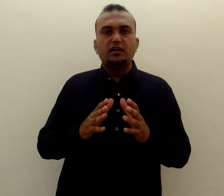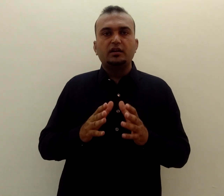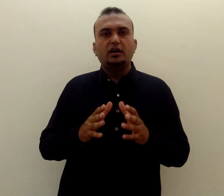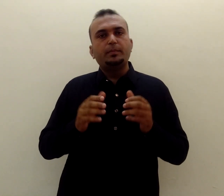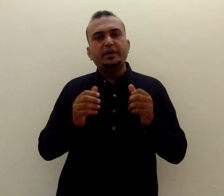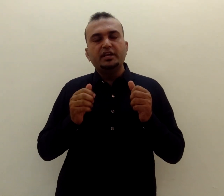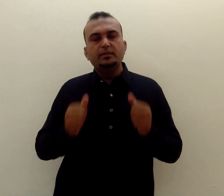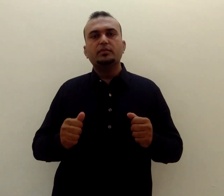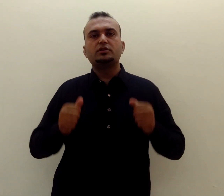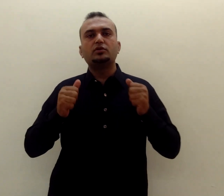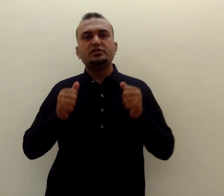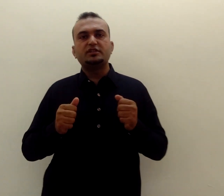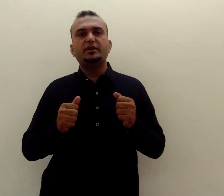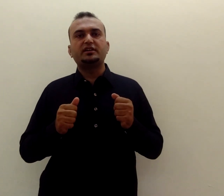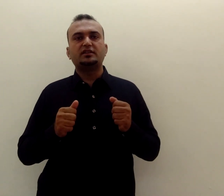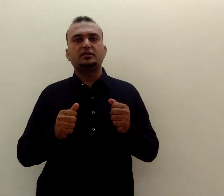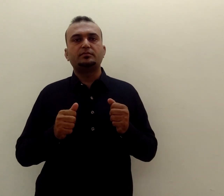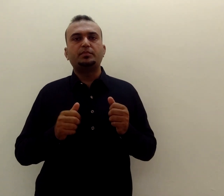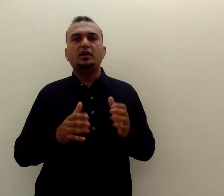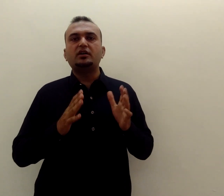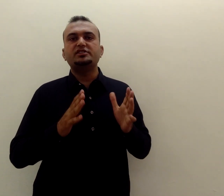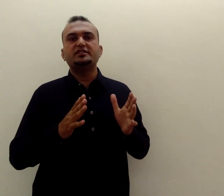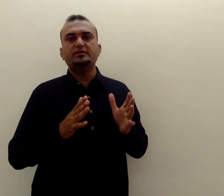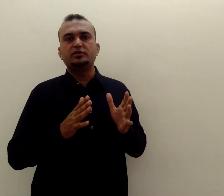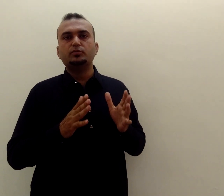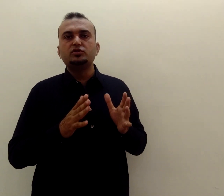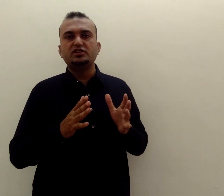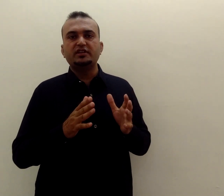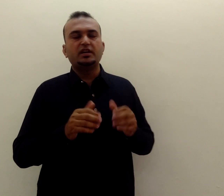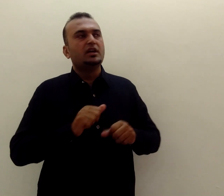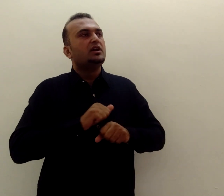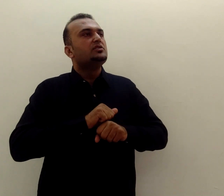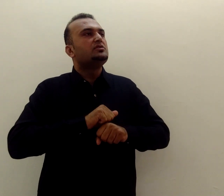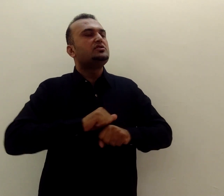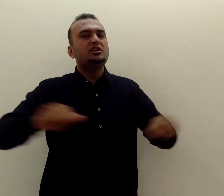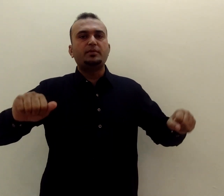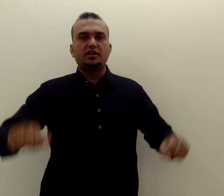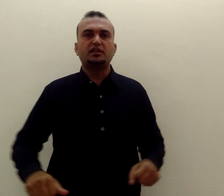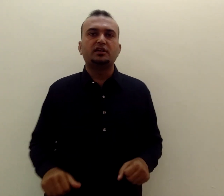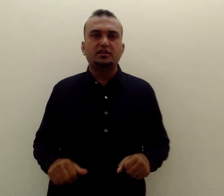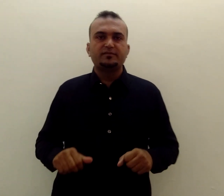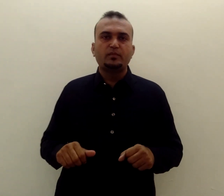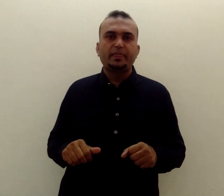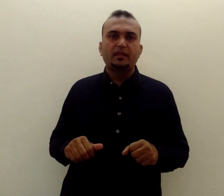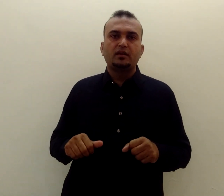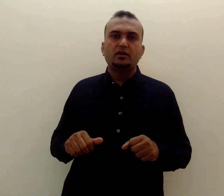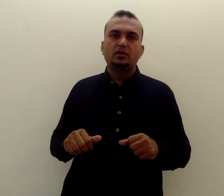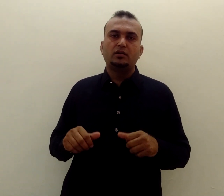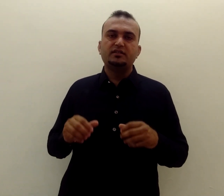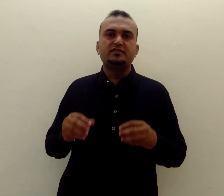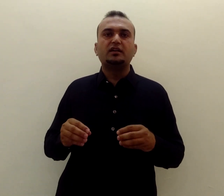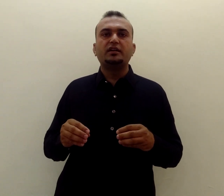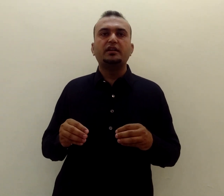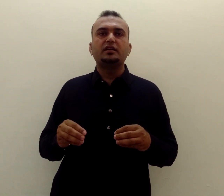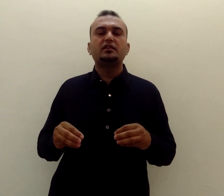इंसान अपनी हिम्मत और जज्बे के साथ पहाड़ जैसी मजबूत चीजें चीर फाड़ देता है। इंसान ने